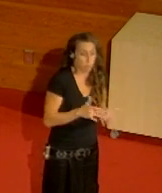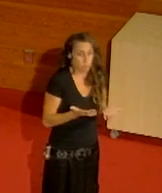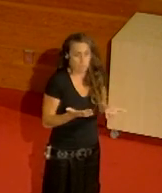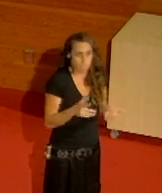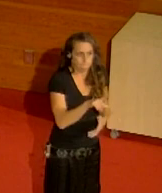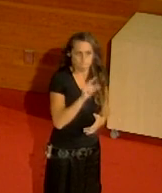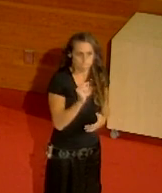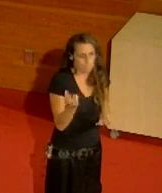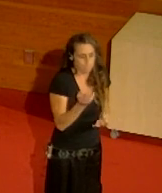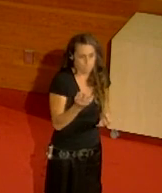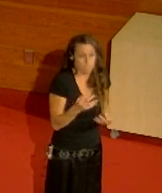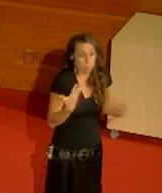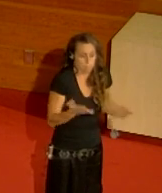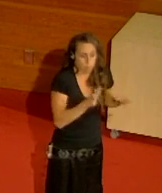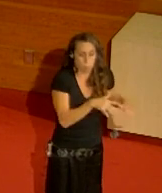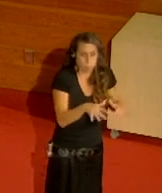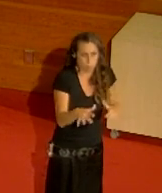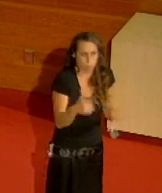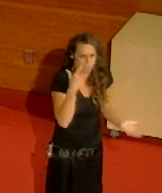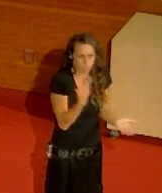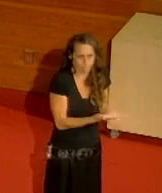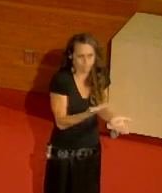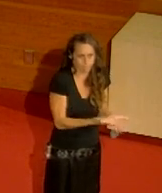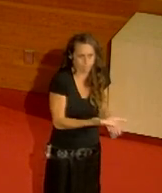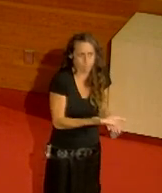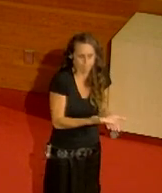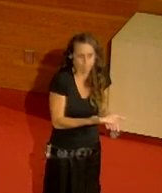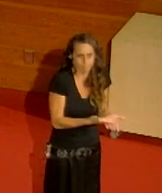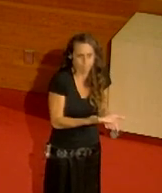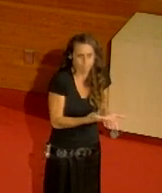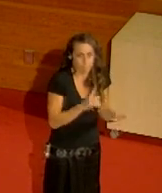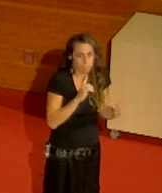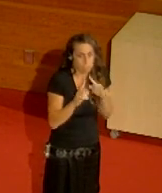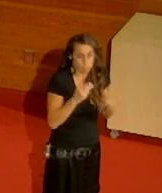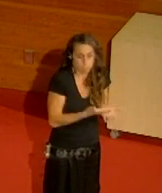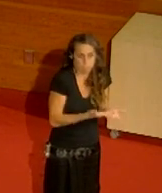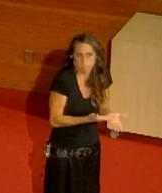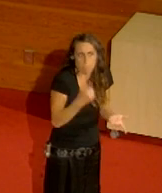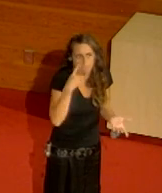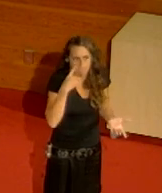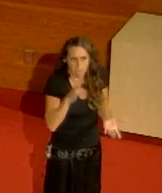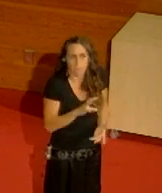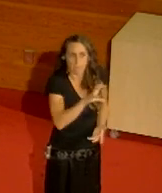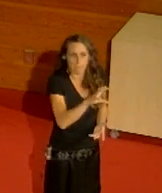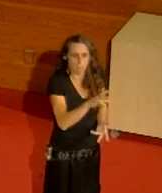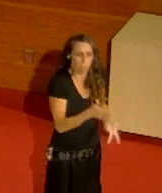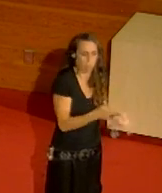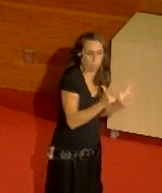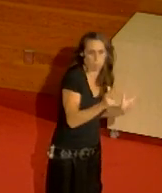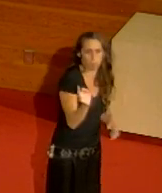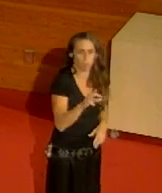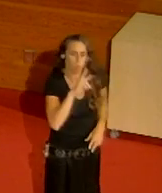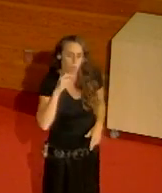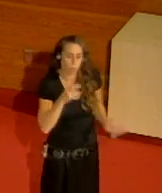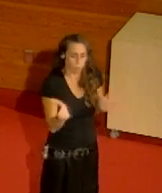es lo que las protestas nos están demostrando tiene que decir en si quieres en si quiere ser un estado democrático o judío porque